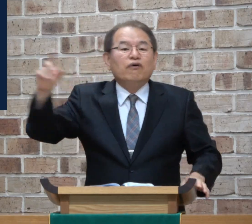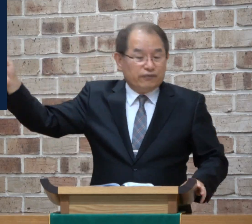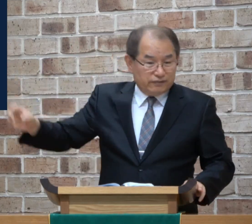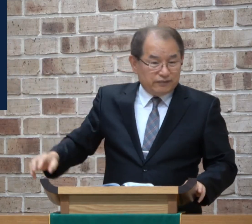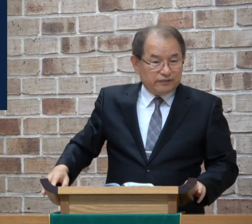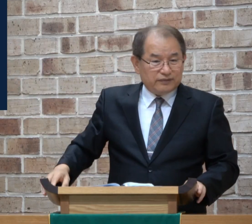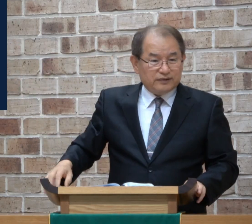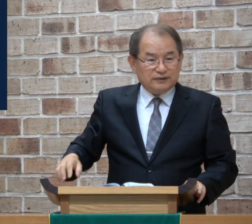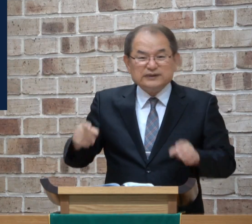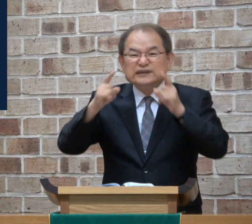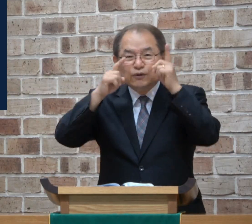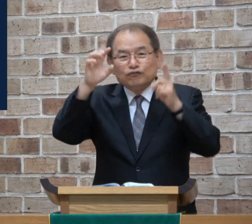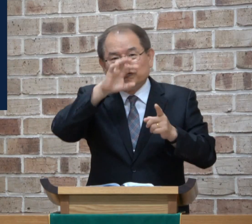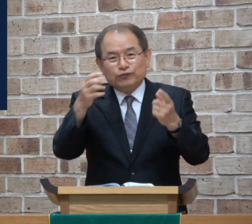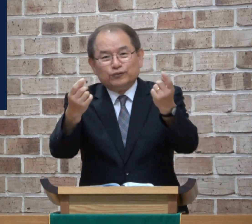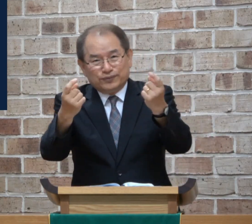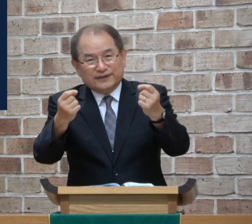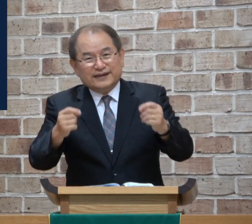한마디로 지옥훈련입니다.